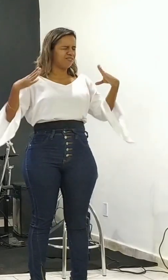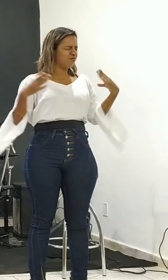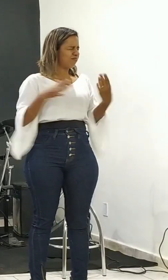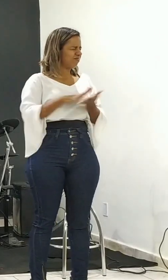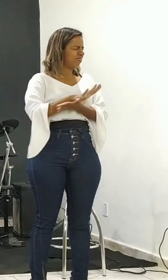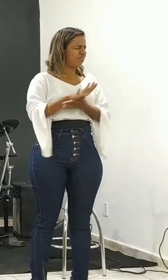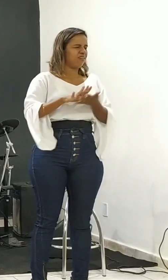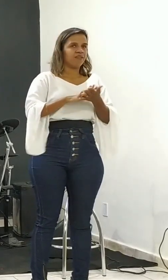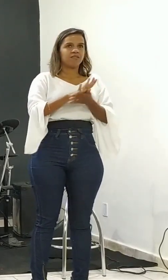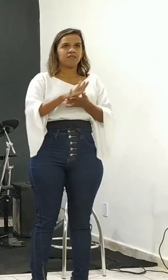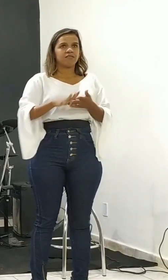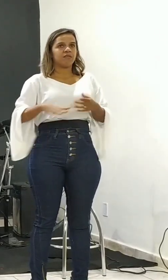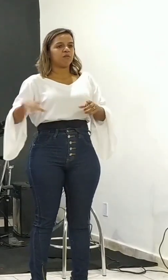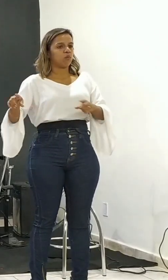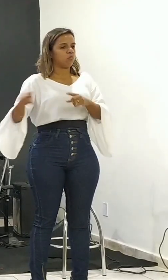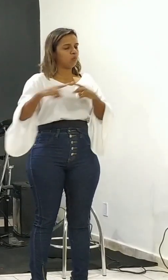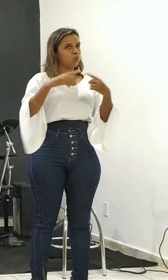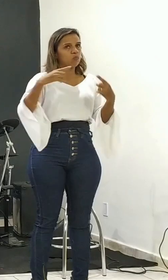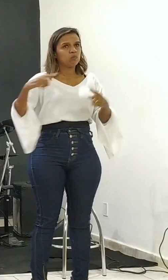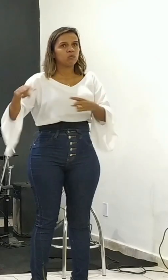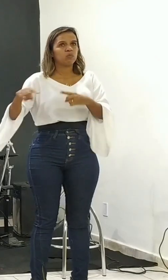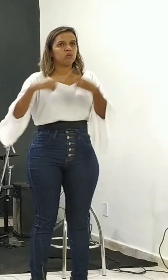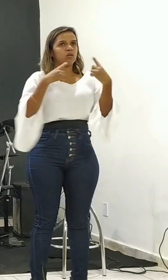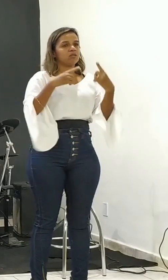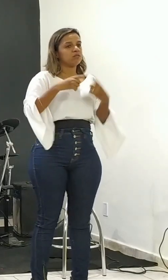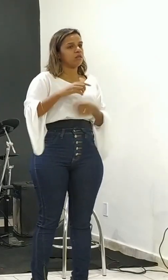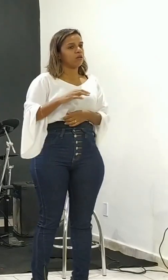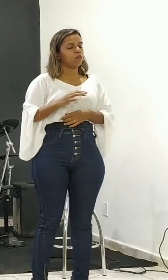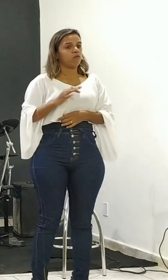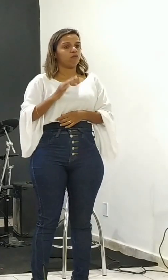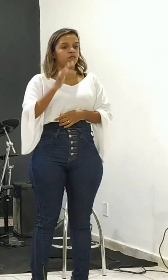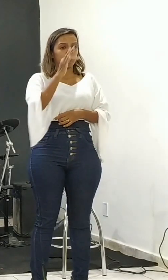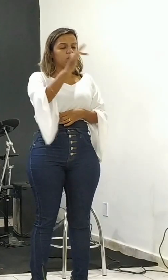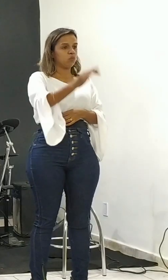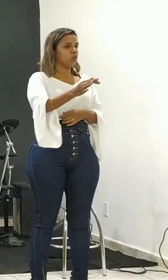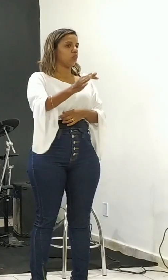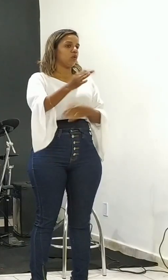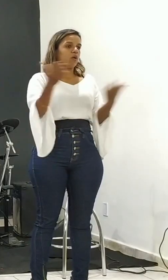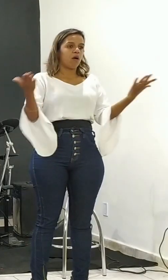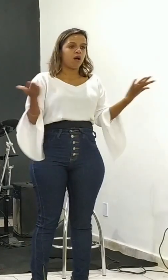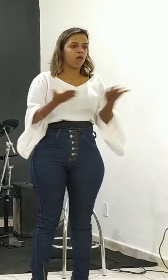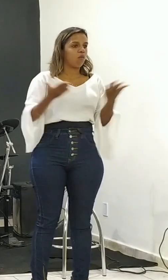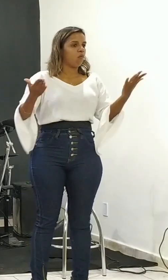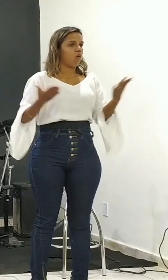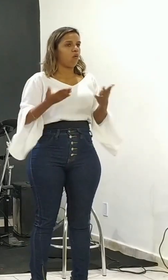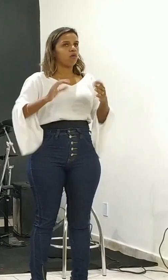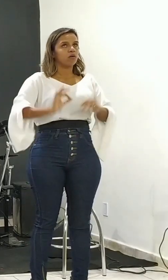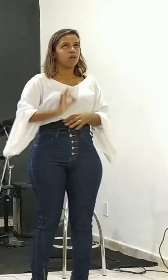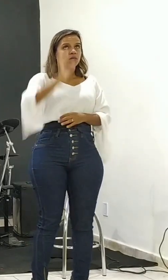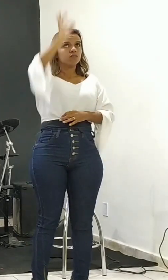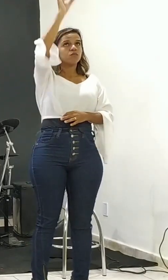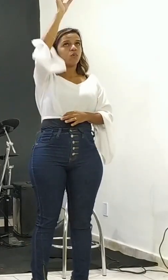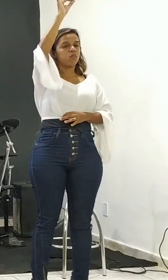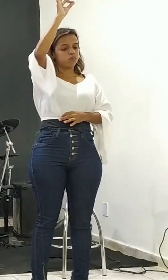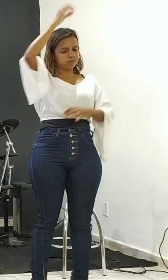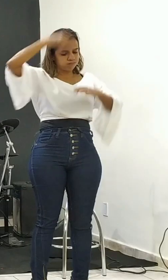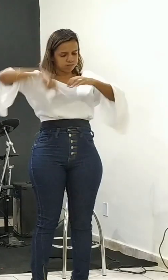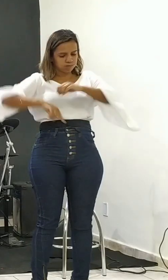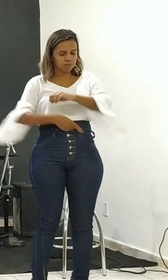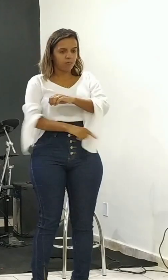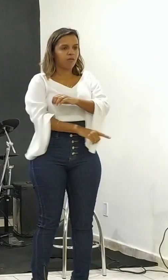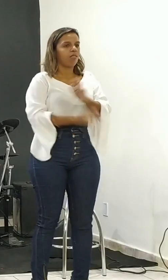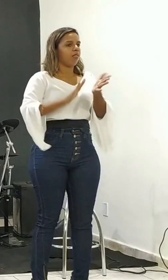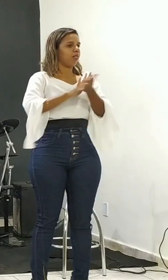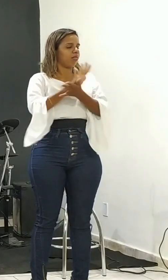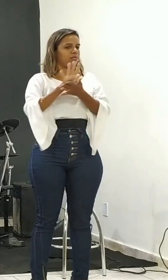principados, nem as potestades, nem o presente, nem o porvir, nem a altura, nem a profundidade,